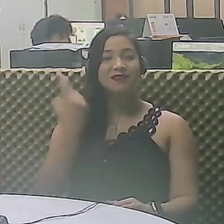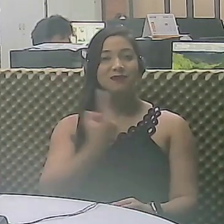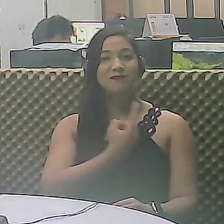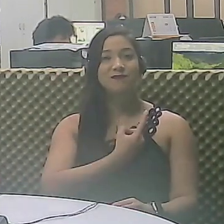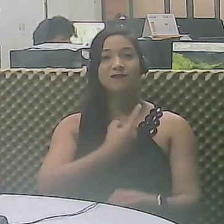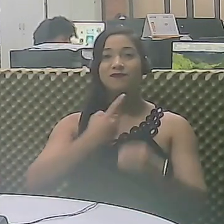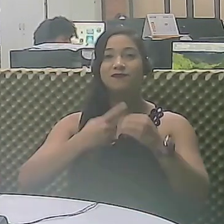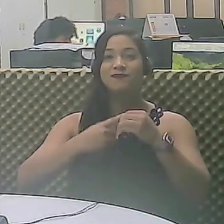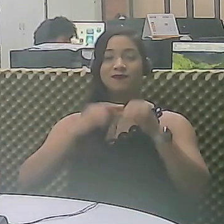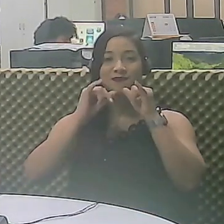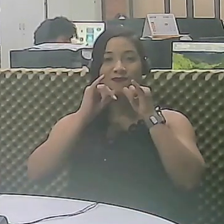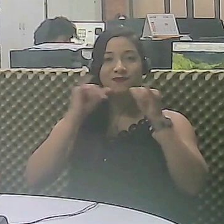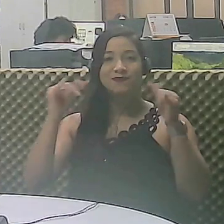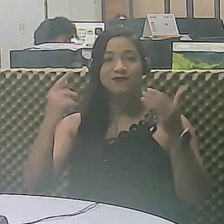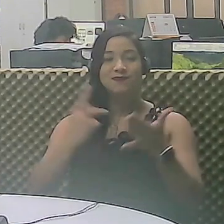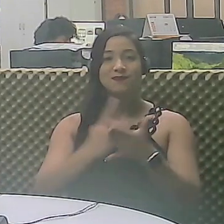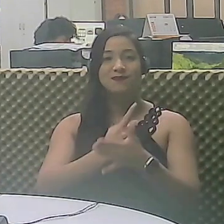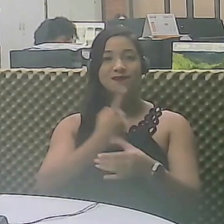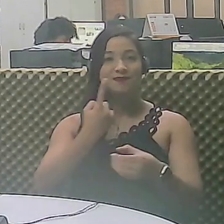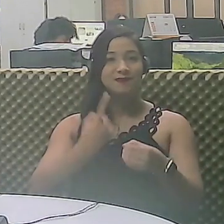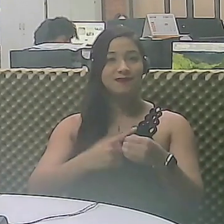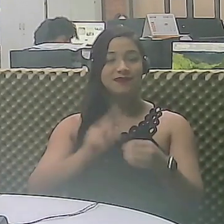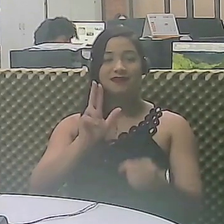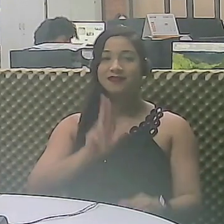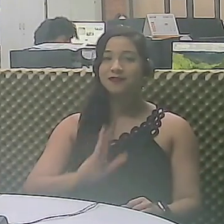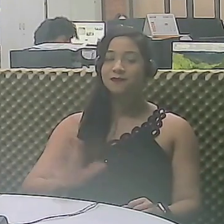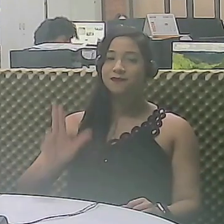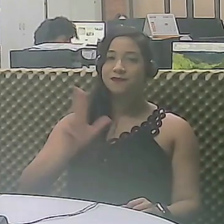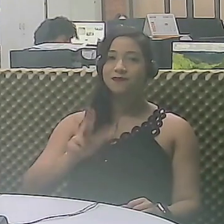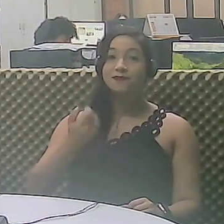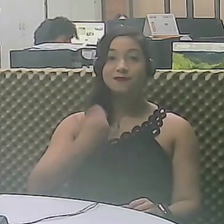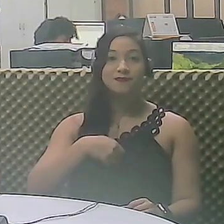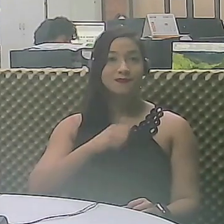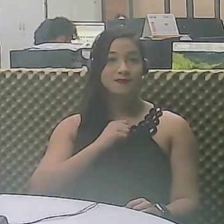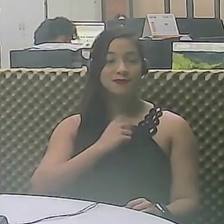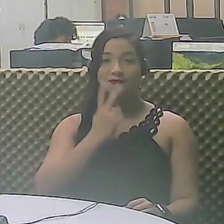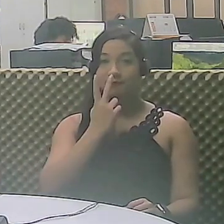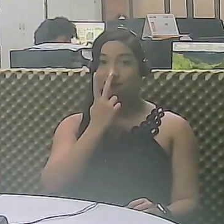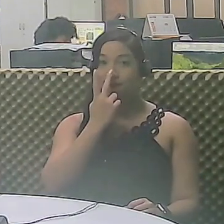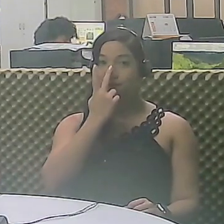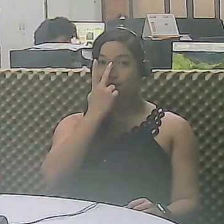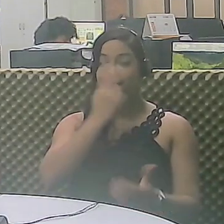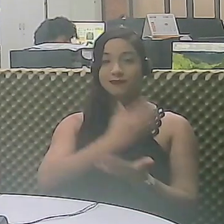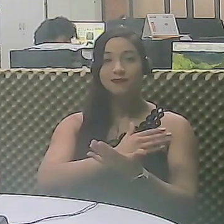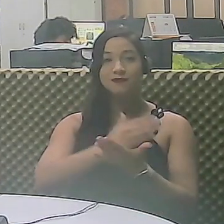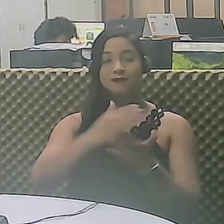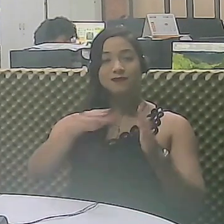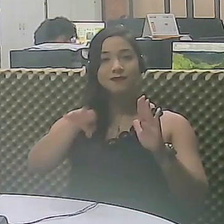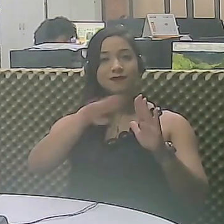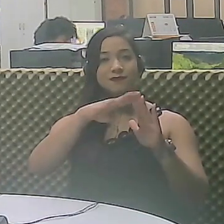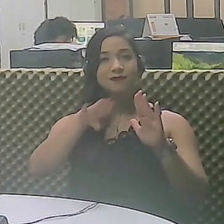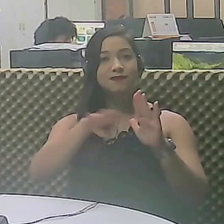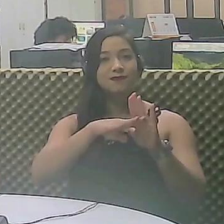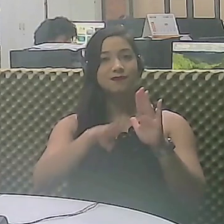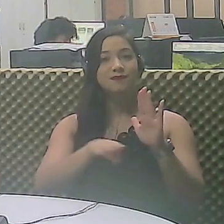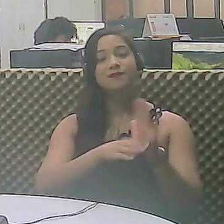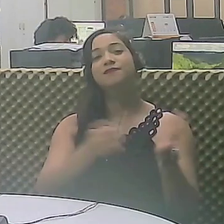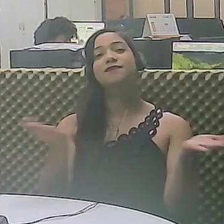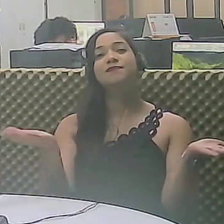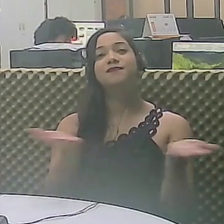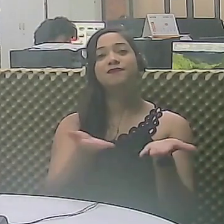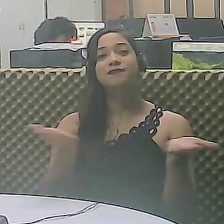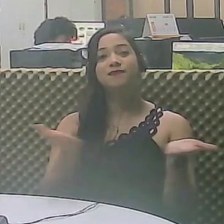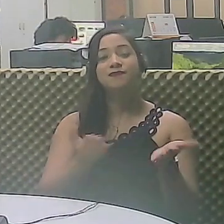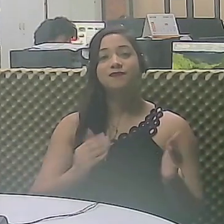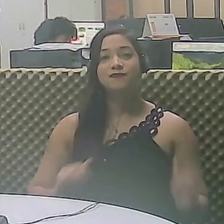um boletim de notícias sobre o que de fato acontece em Uberlândia. Eu sou Vanessa Gianotti e começamos com os destaques da edição de